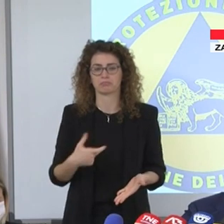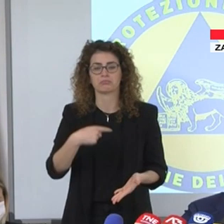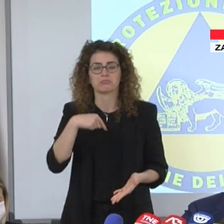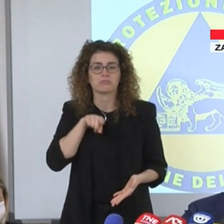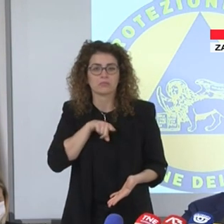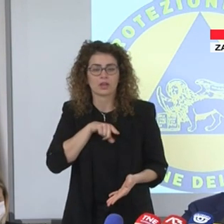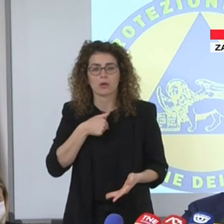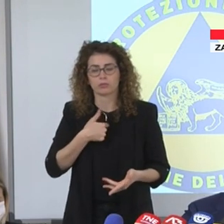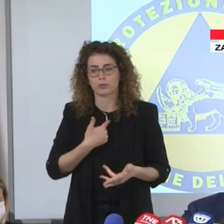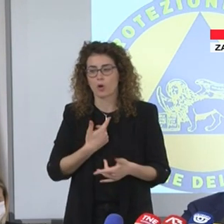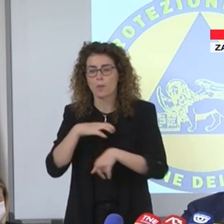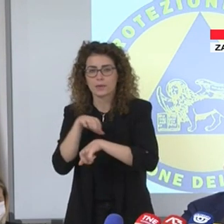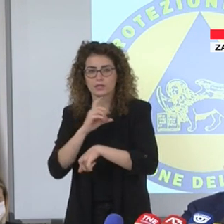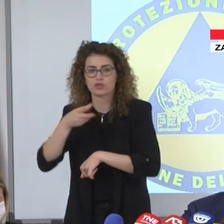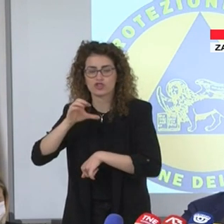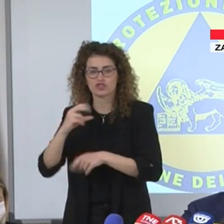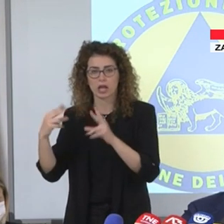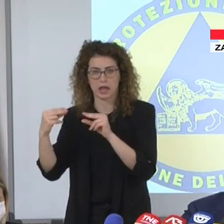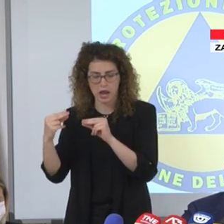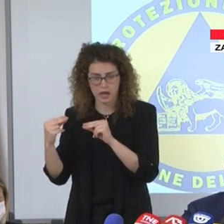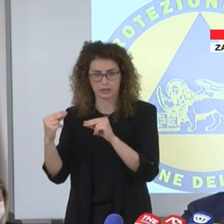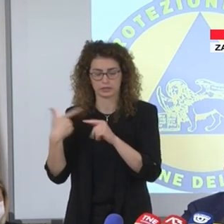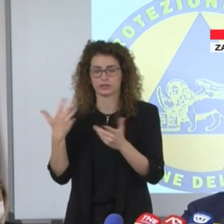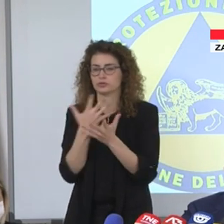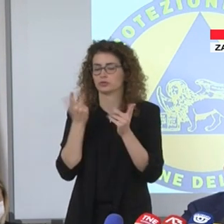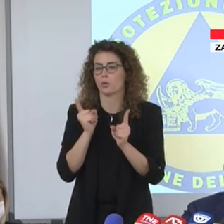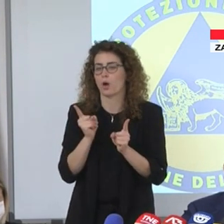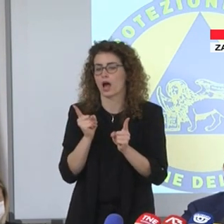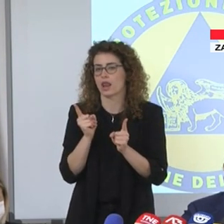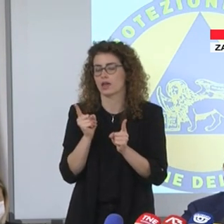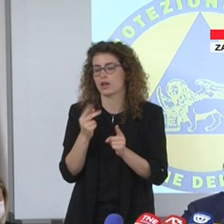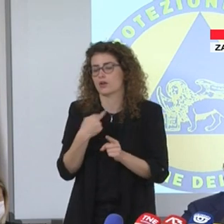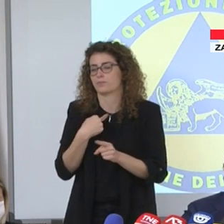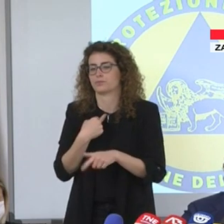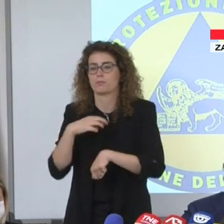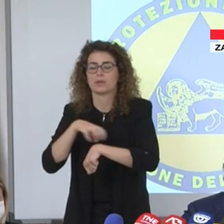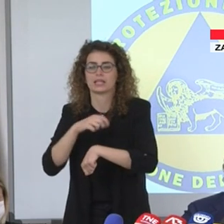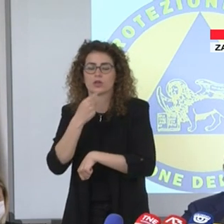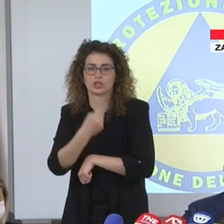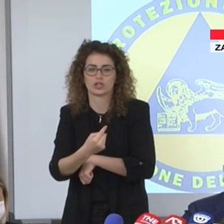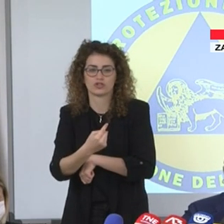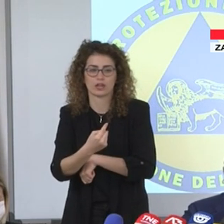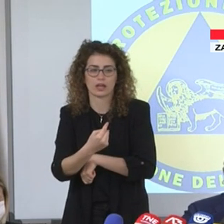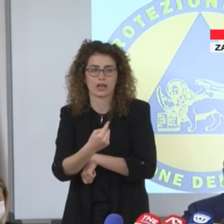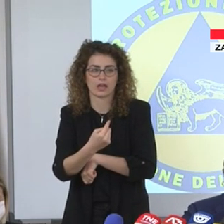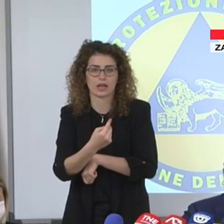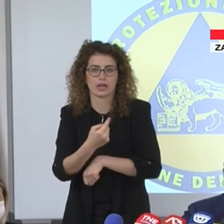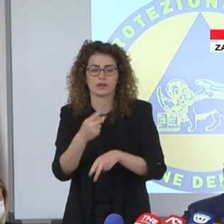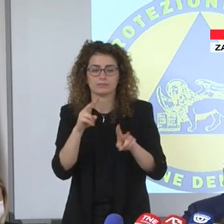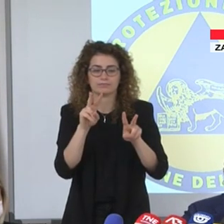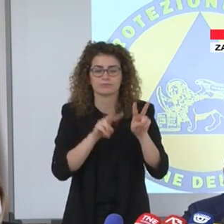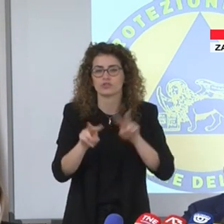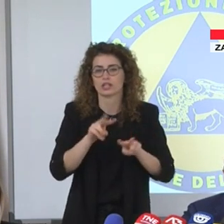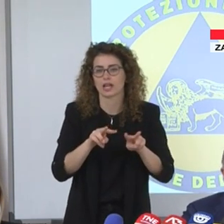anche con il ministro Giorgetti. Giustamente il ministro dice: cerchiamo un partner, che ci sia anche un partner industriale in